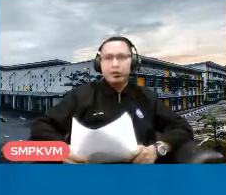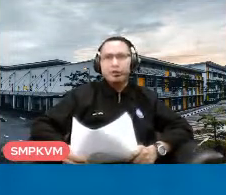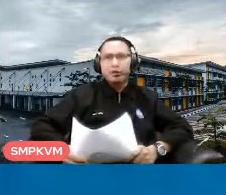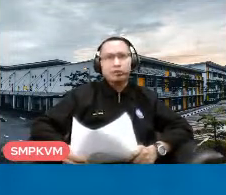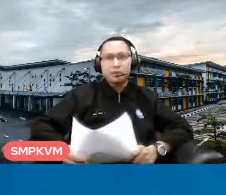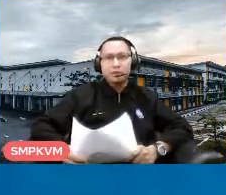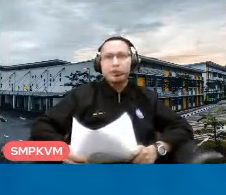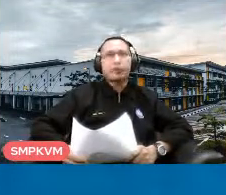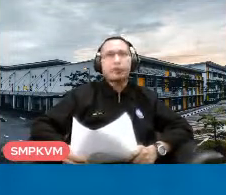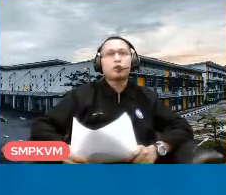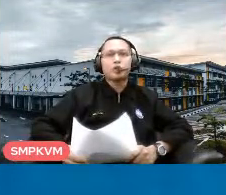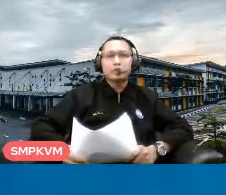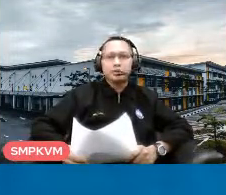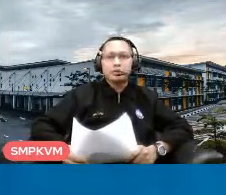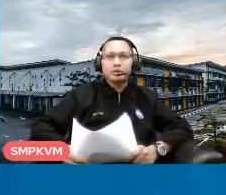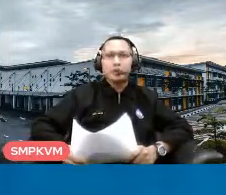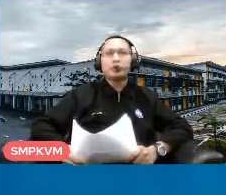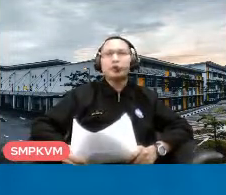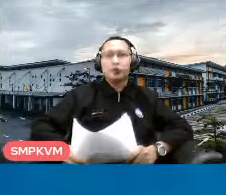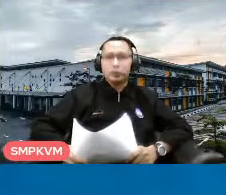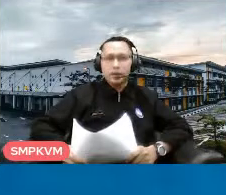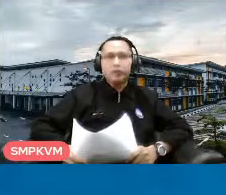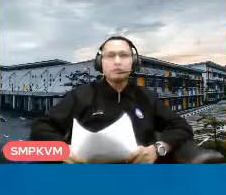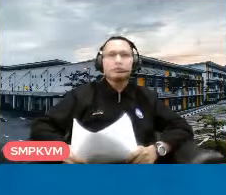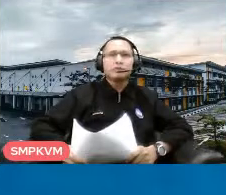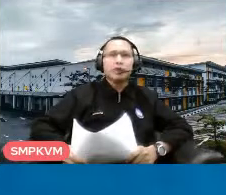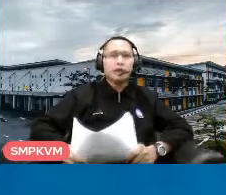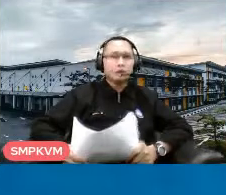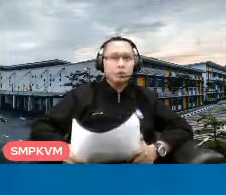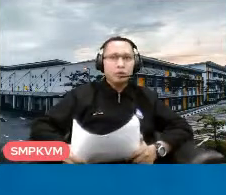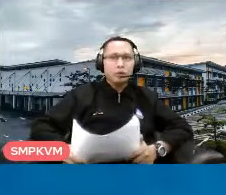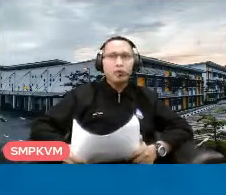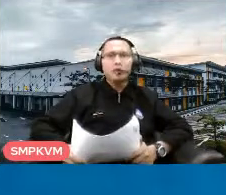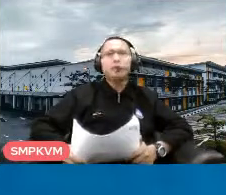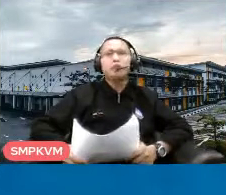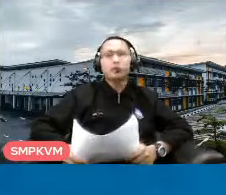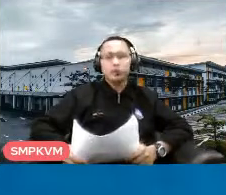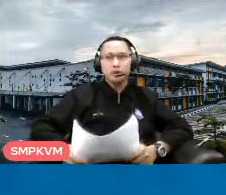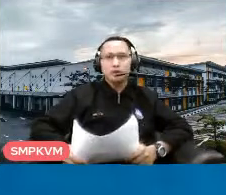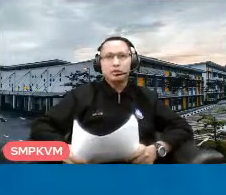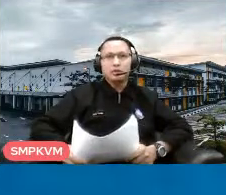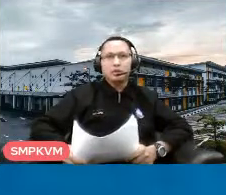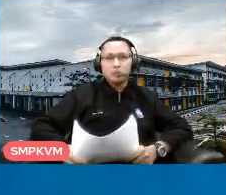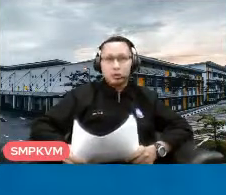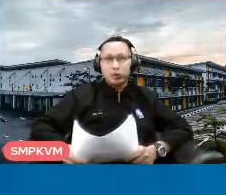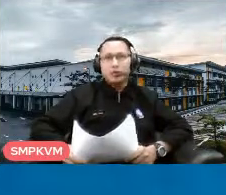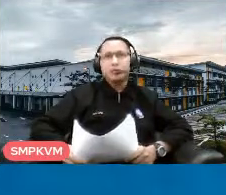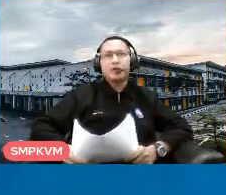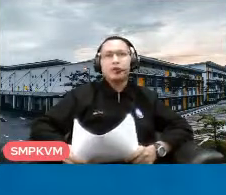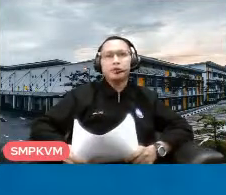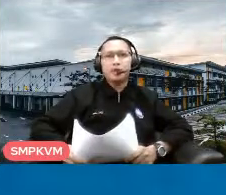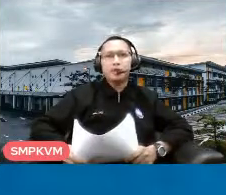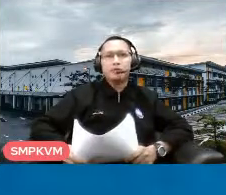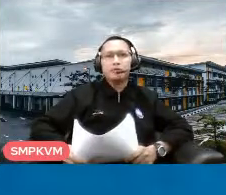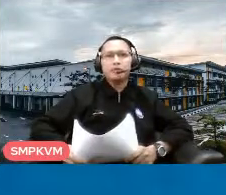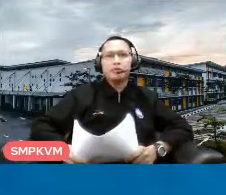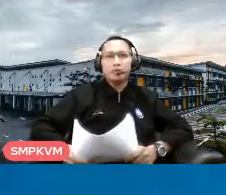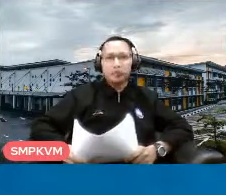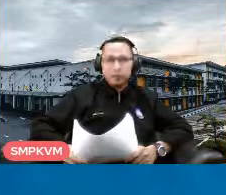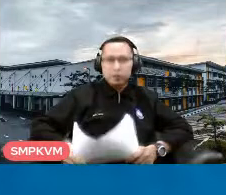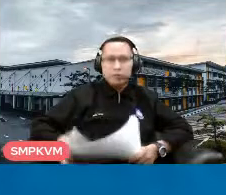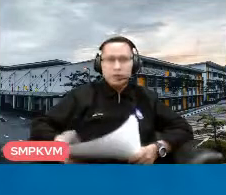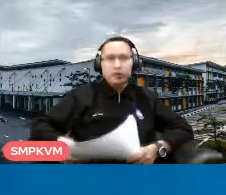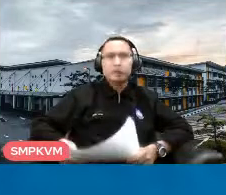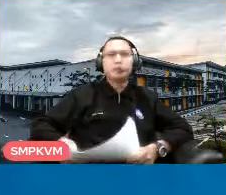jarang Amara nih dipercaya sebagai hutan Terus eh rotan Gatot sekolah dan buang sekolah-sekolah paling boleh sebab